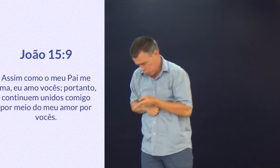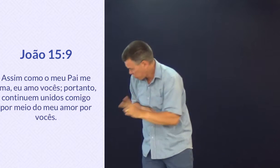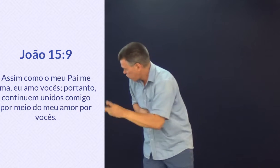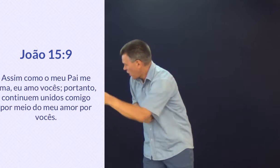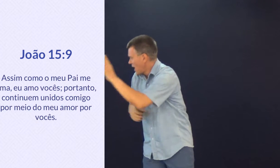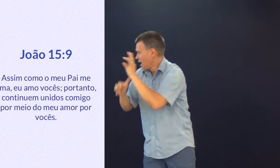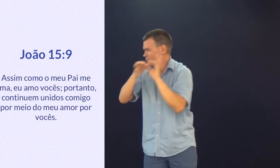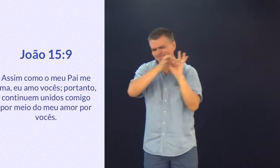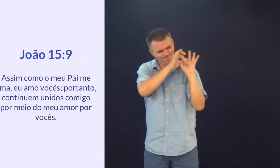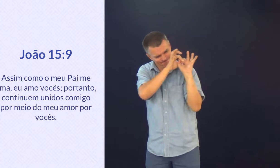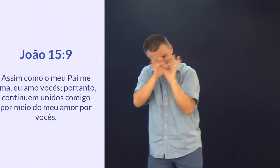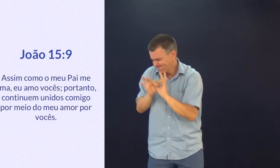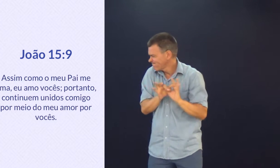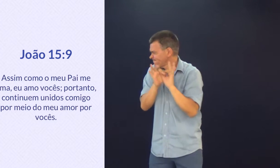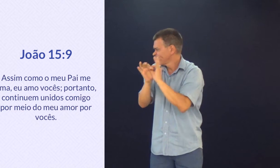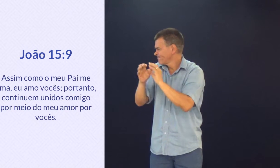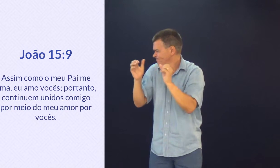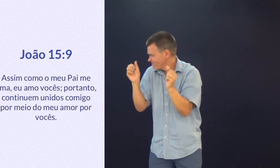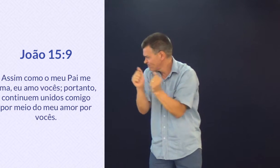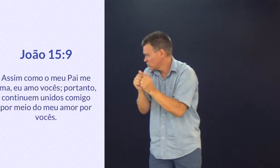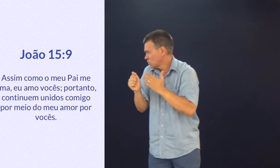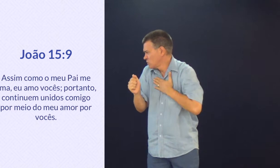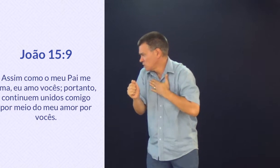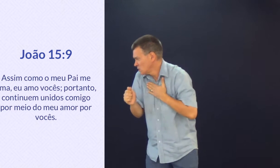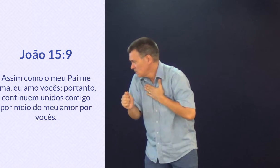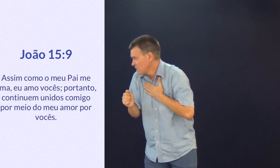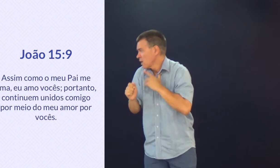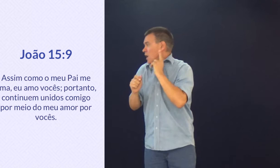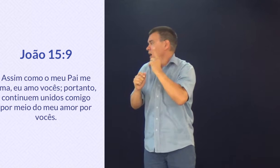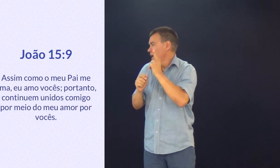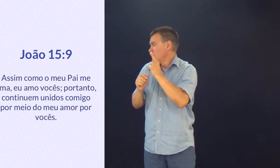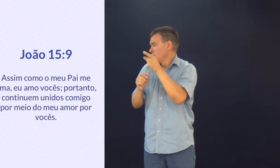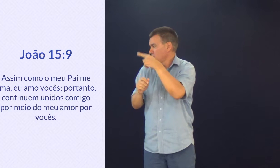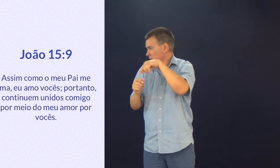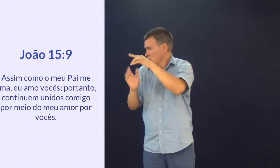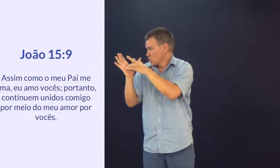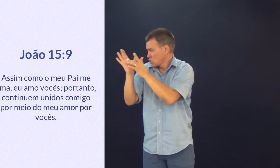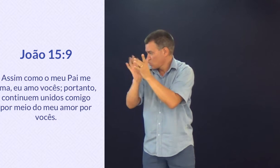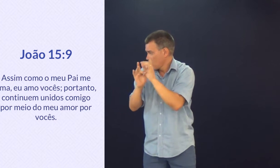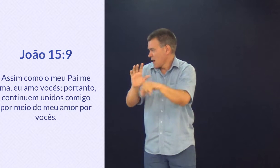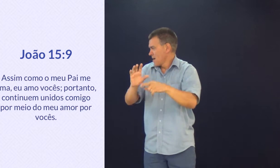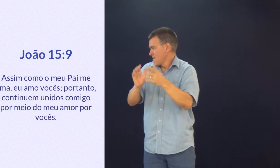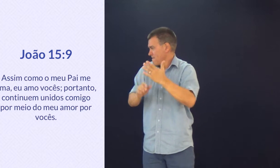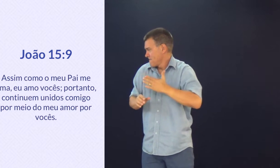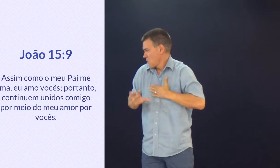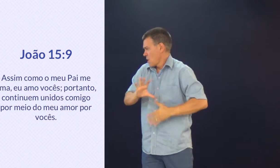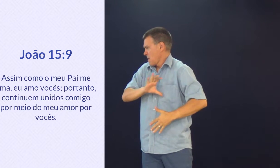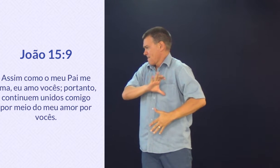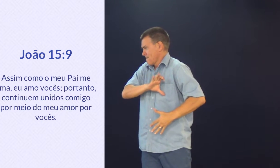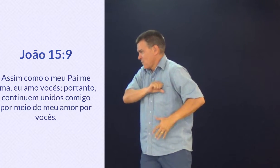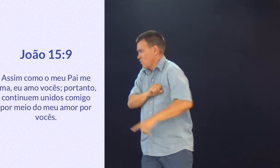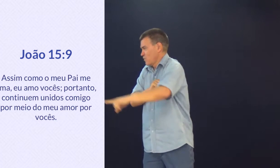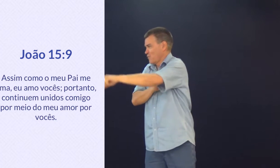portanto continue unidos comigo por meio do meu amor por vocês